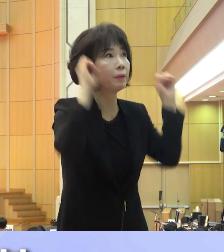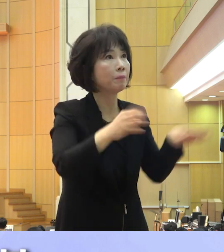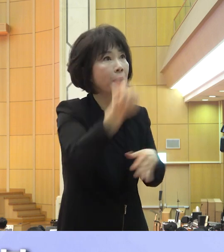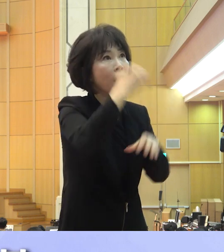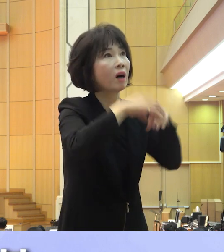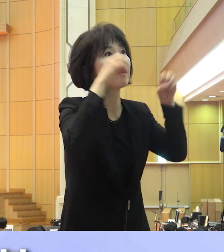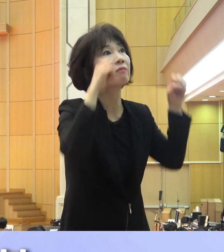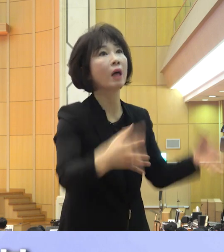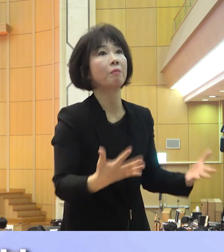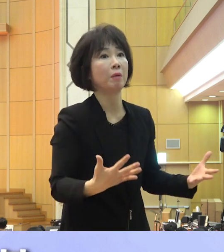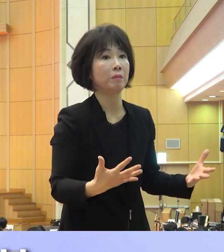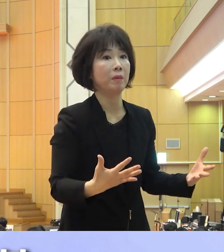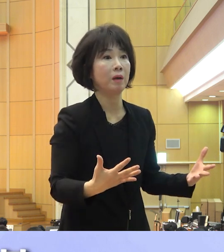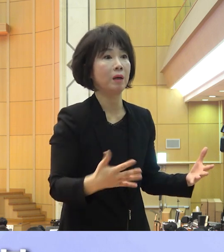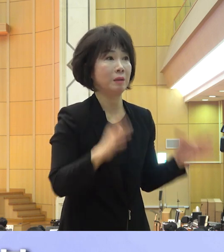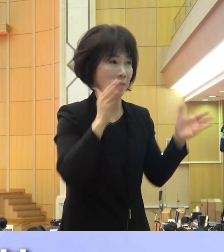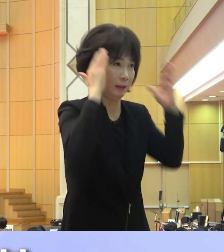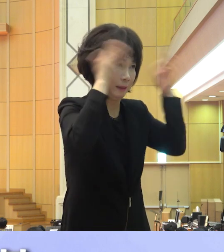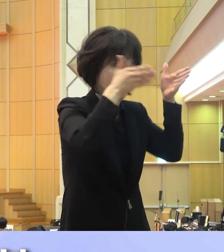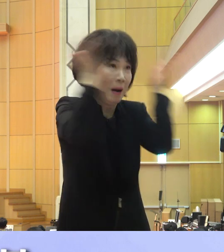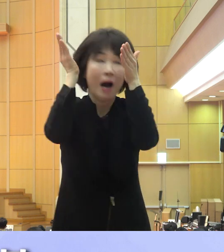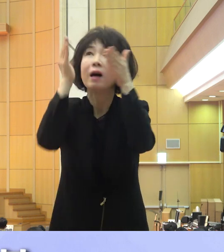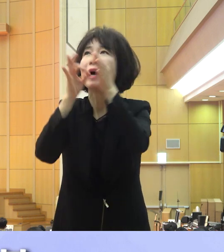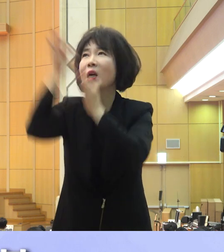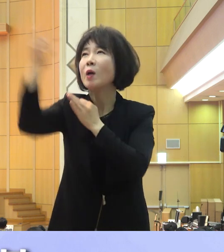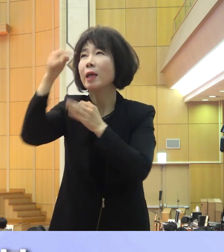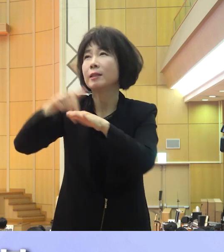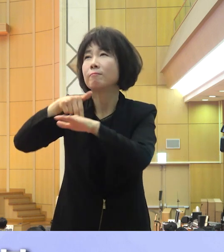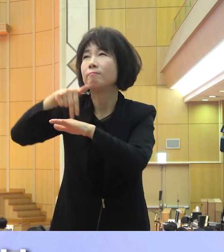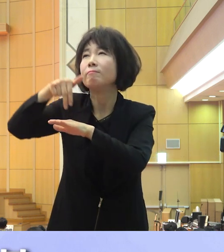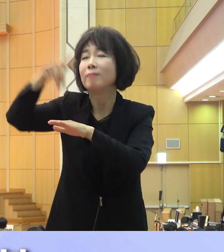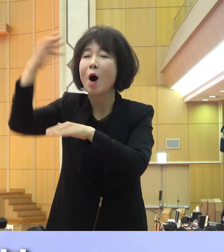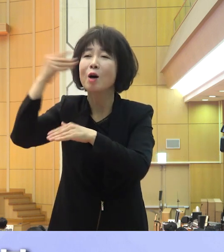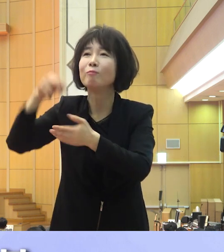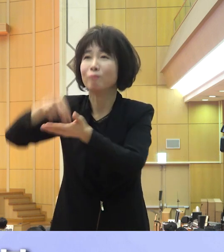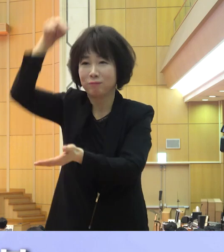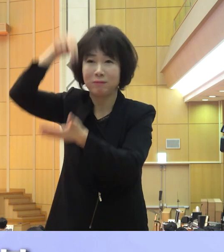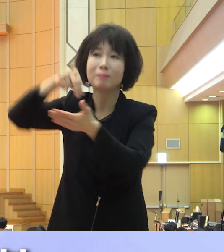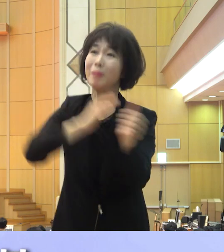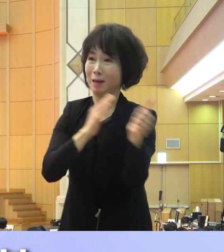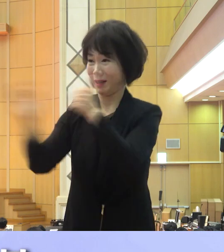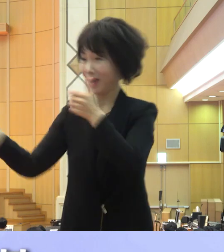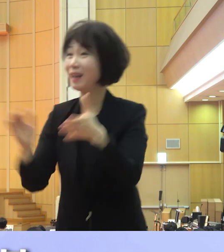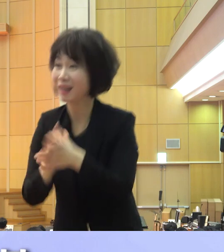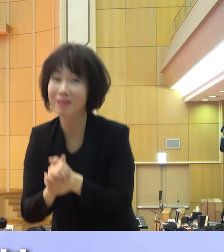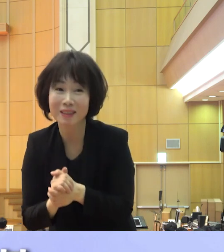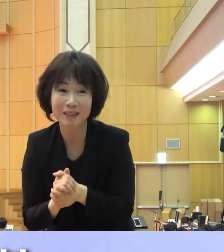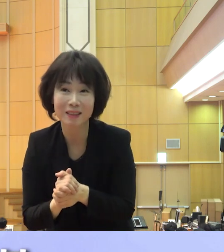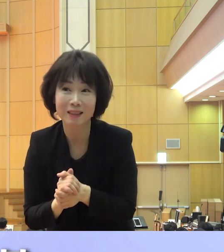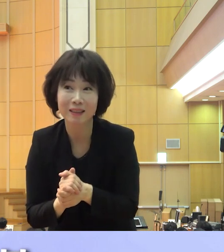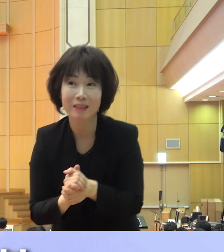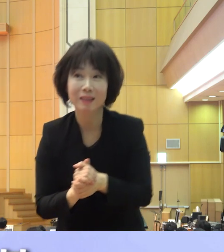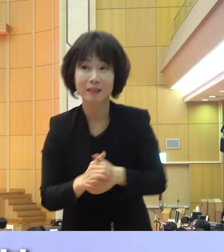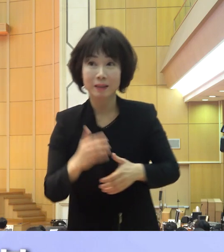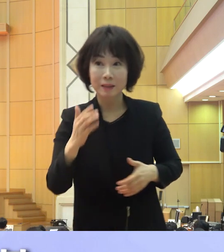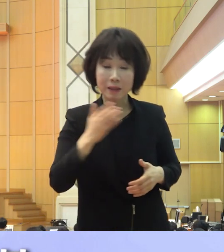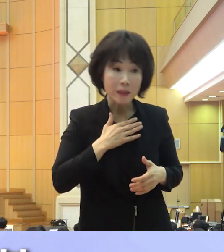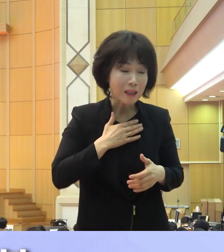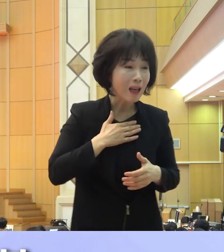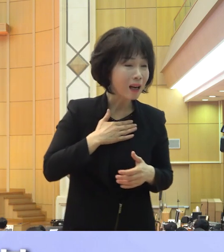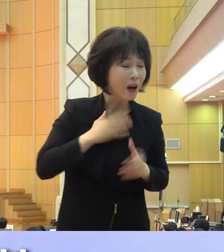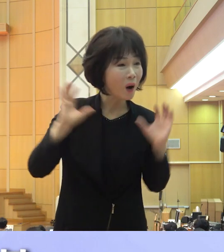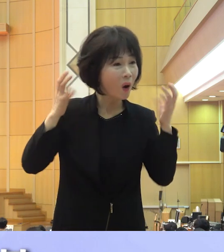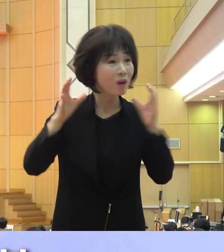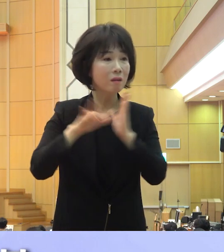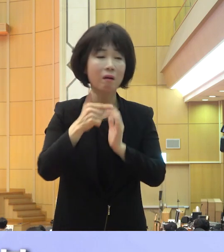제가 어렸을 때 다른 건 몰라도 누에를 길러봤거든요. 그래서 우리는 가난하게 살았기